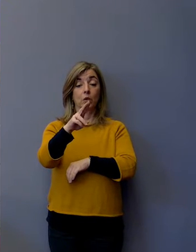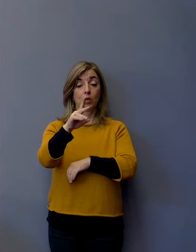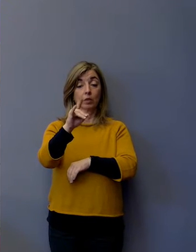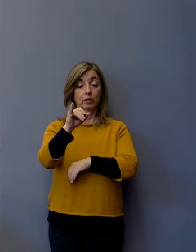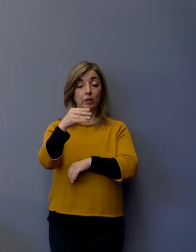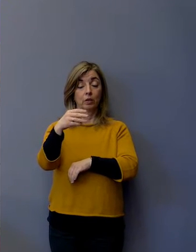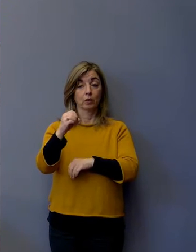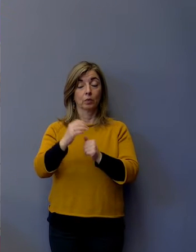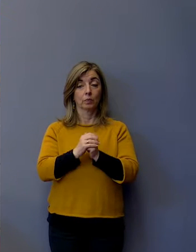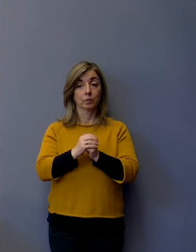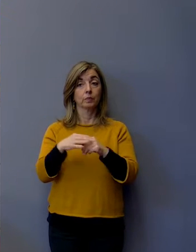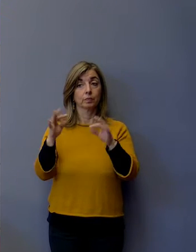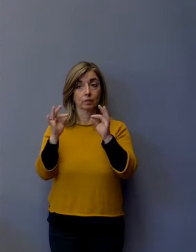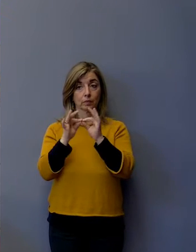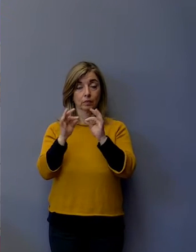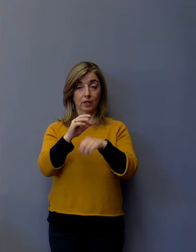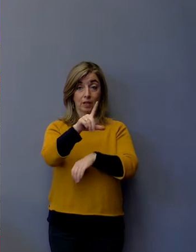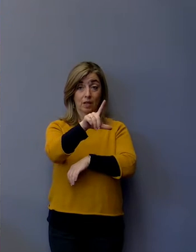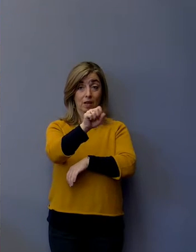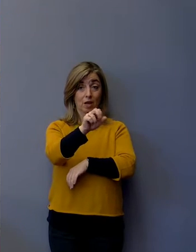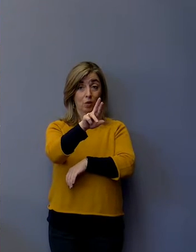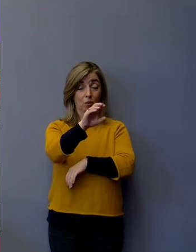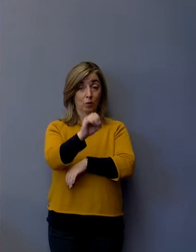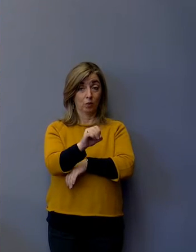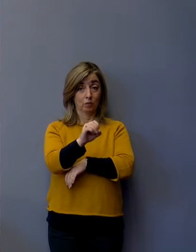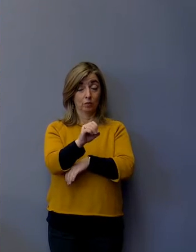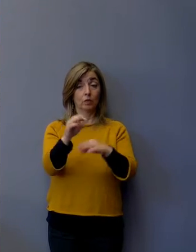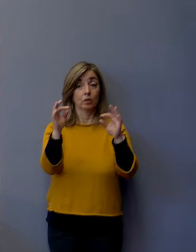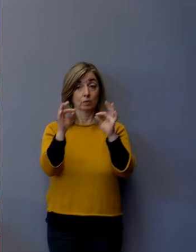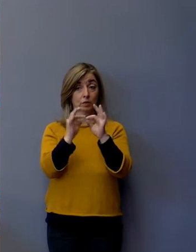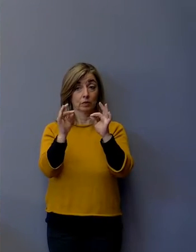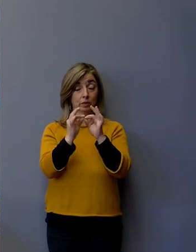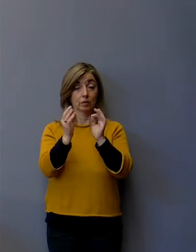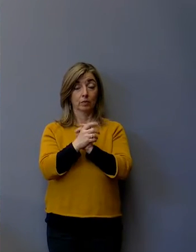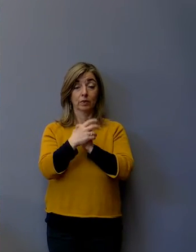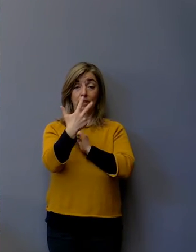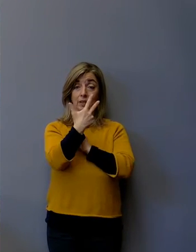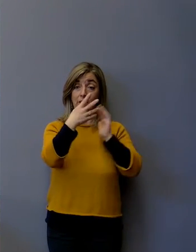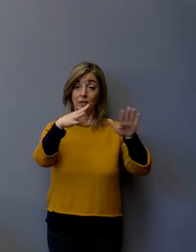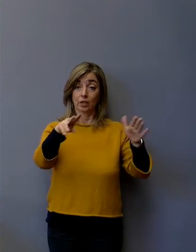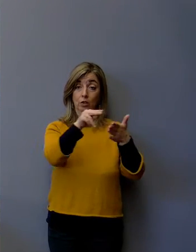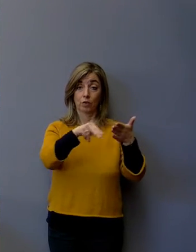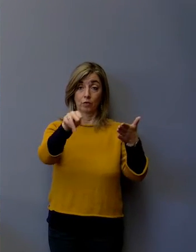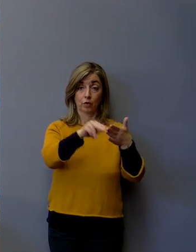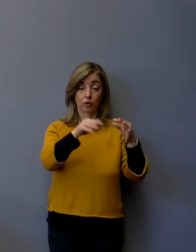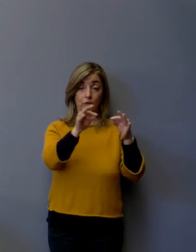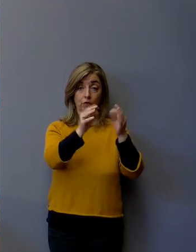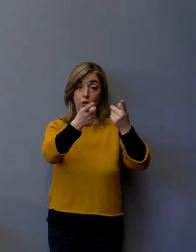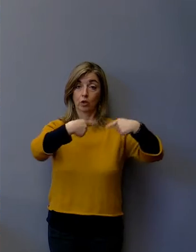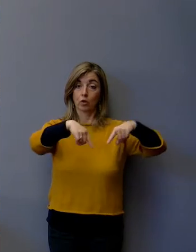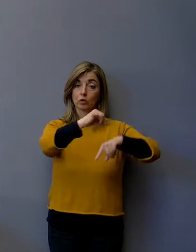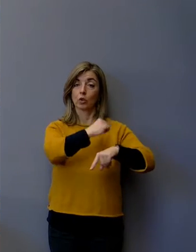amorevole consigliera laura onorevole 39 voti favorevoli il consiglio comunale